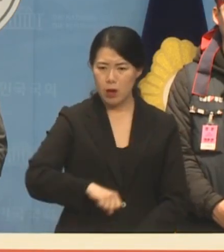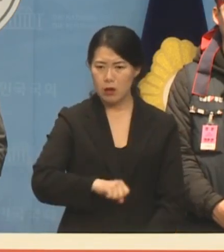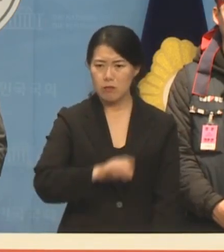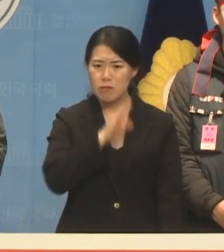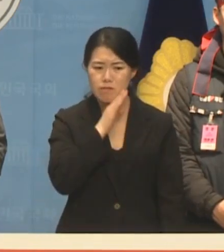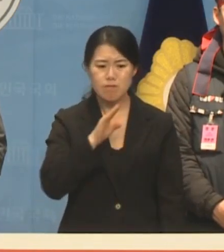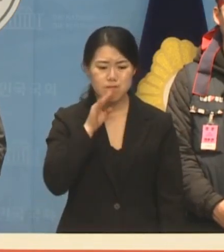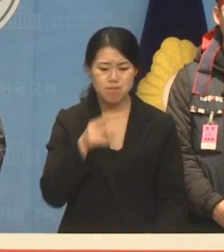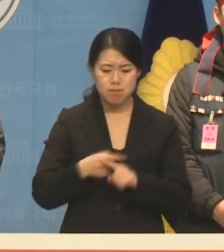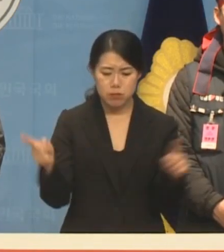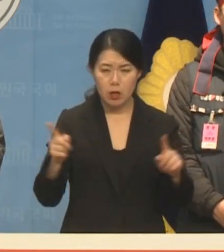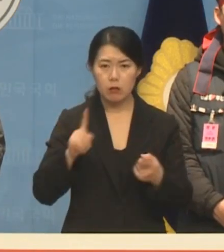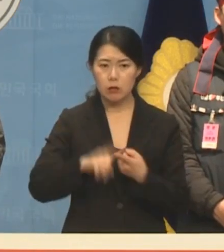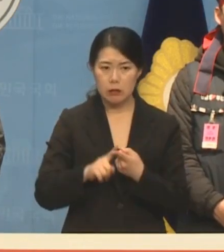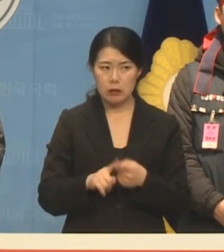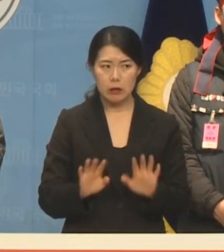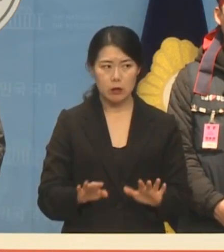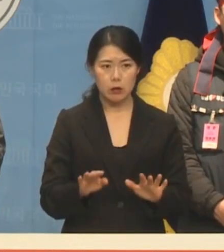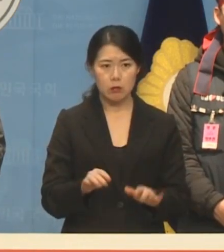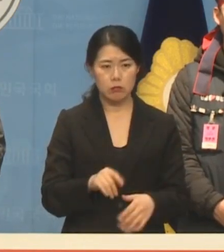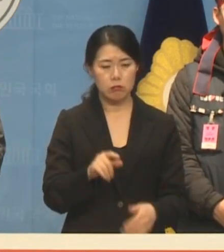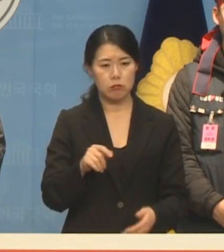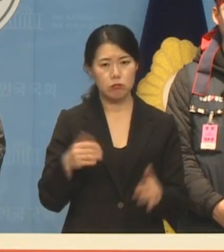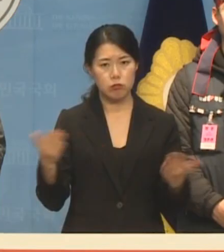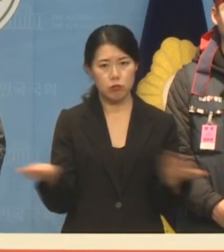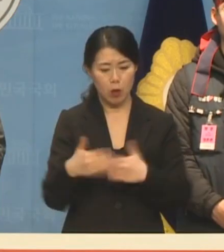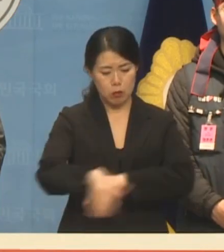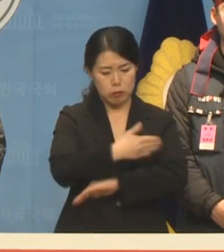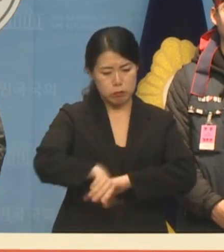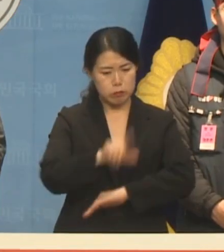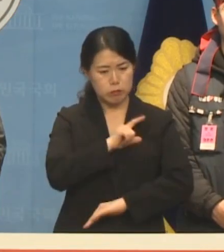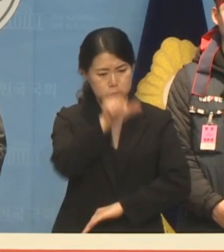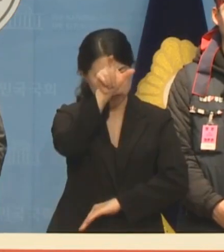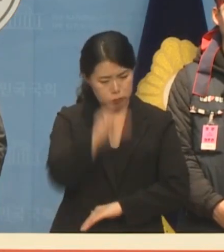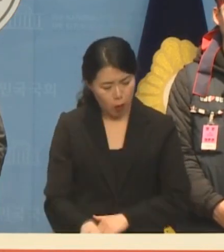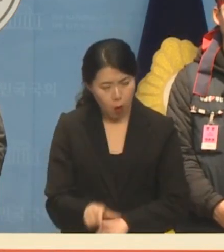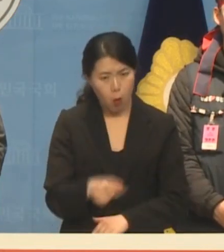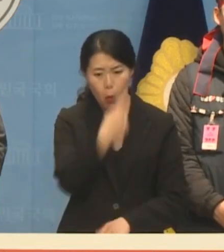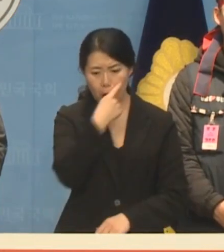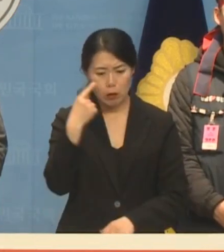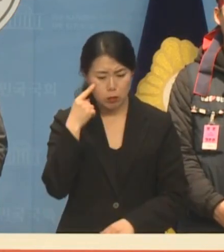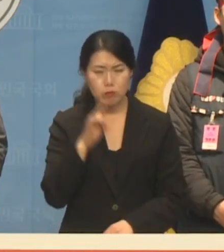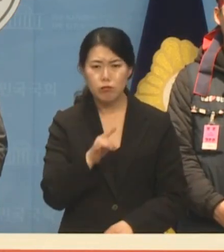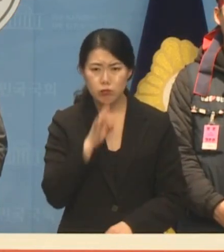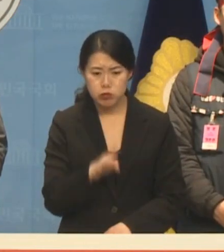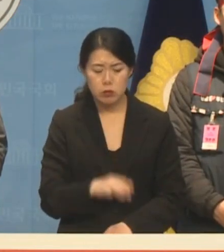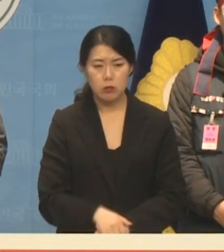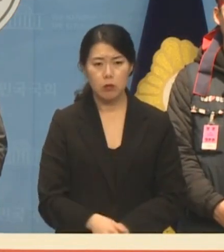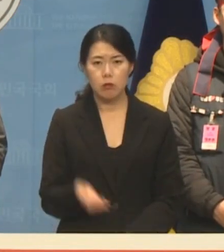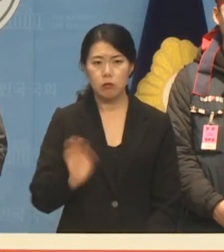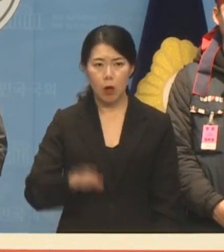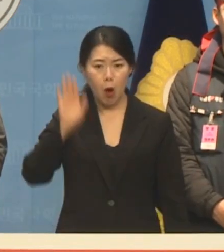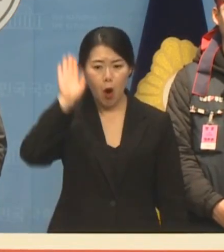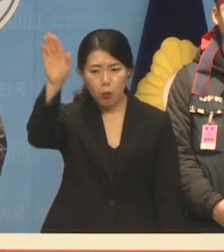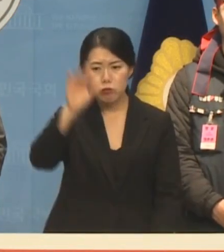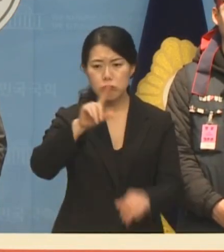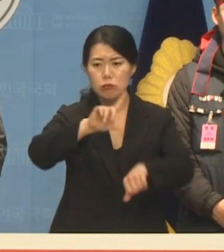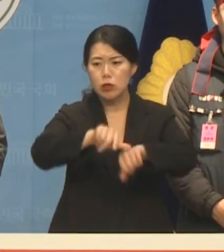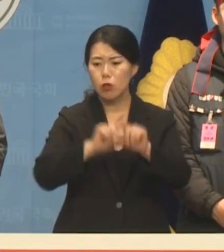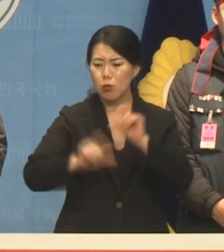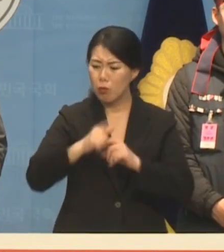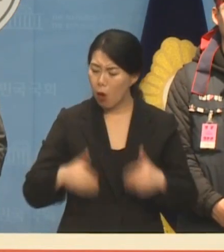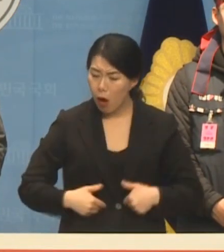데는 당사자들의 건태 기록만 확인하면 되는 일인데 앞으로 얼마의 시간이 더